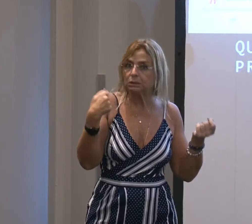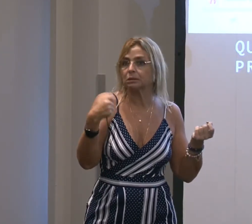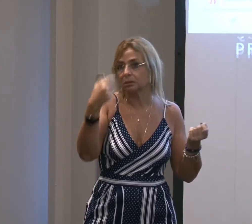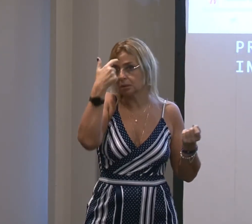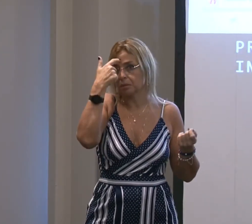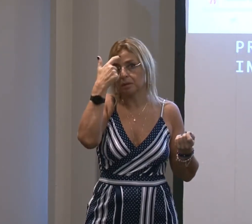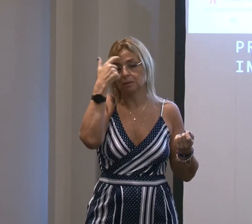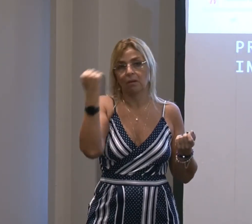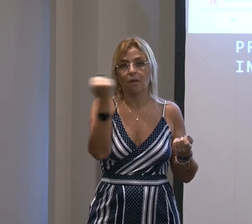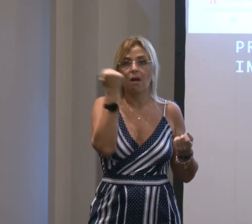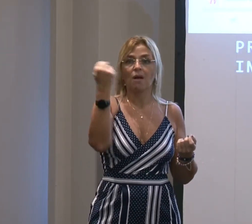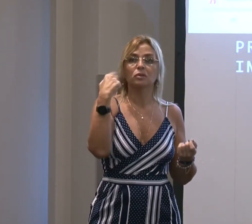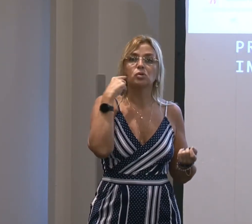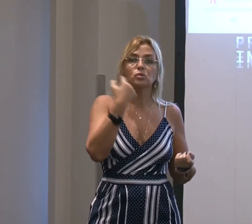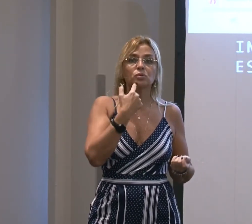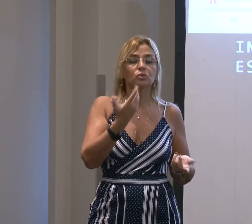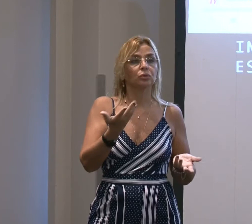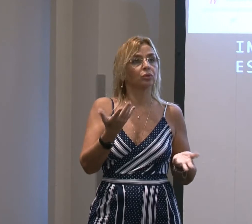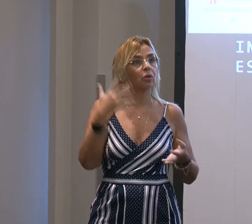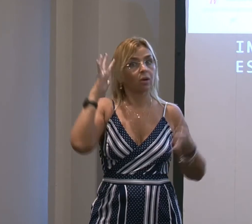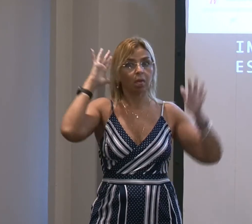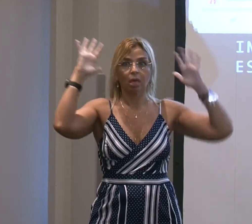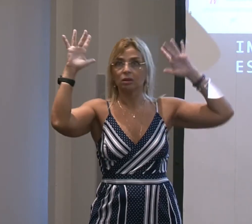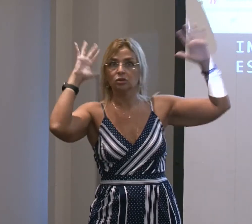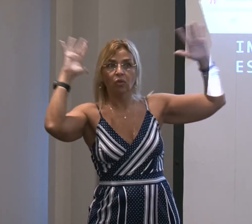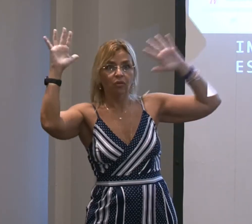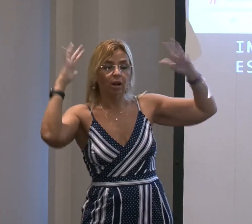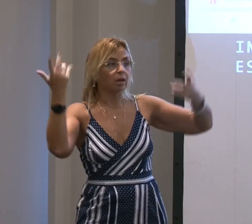de pessoas esperando para poder serem atendidas em língua de sinais. E